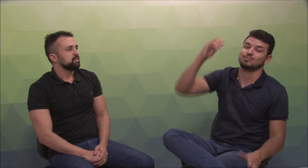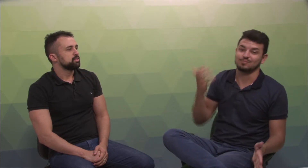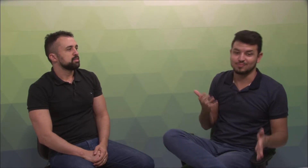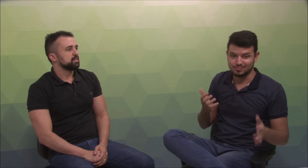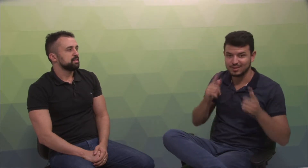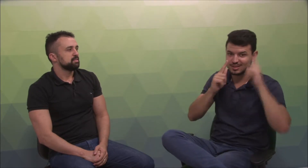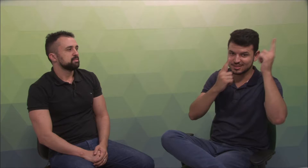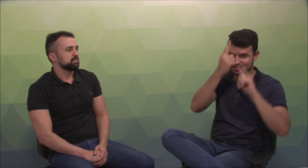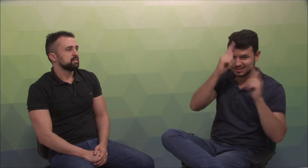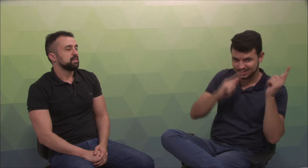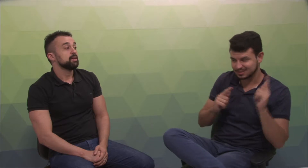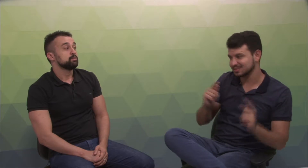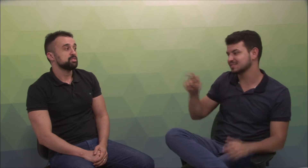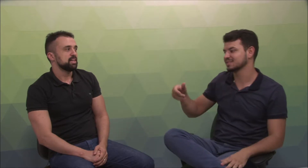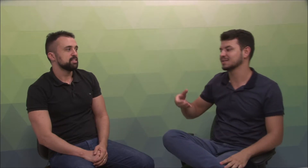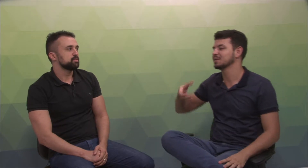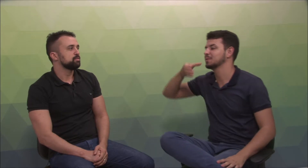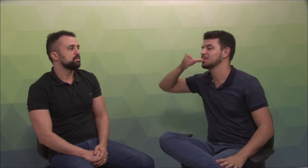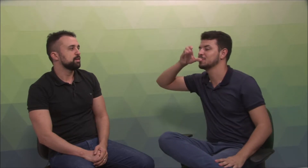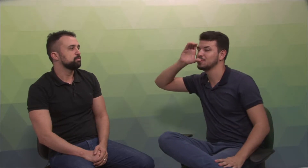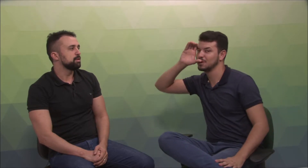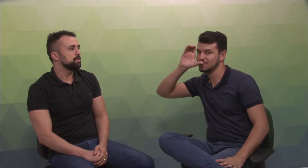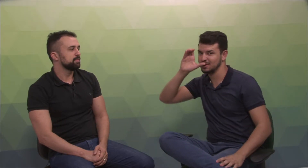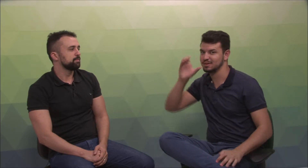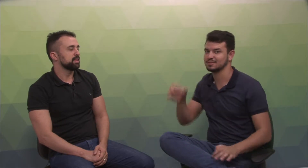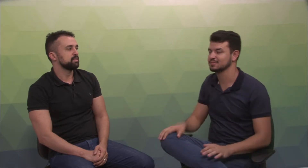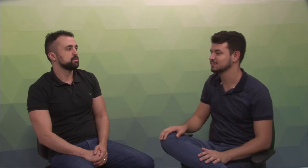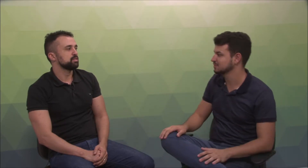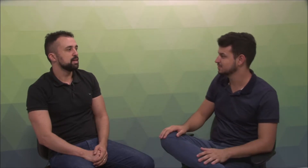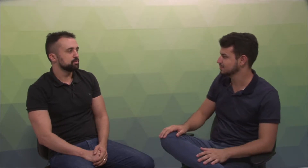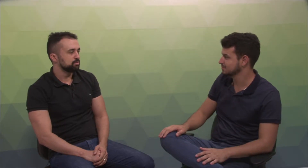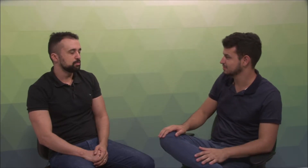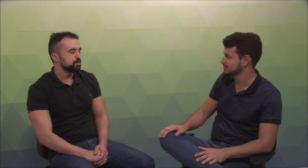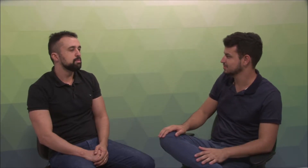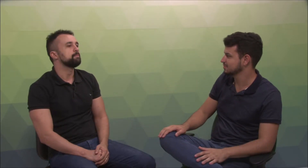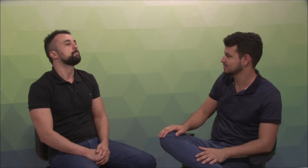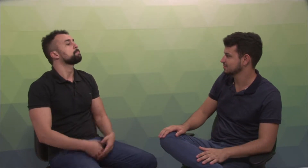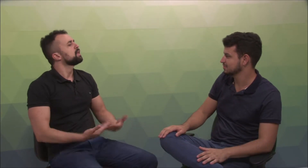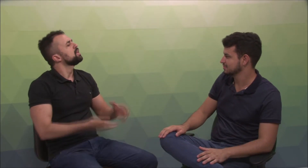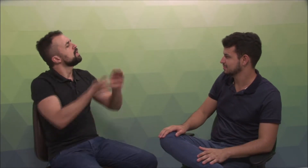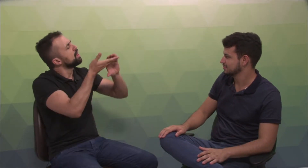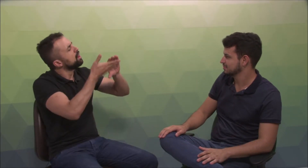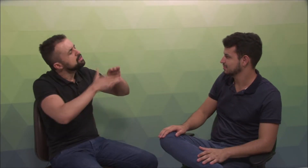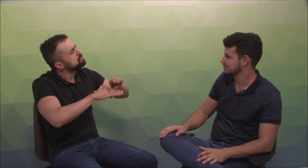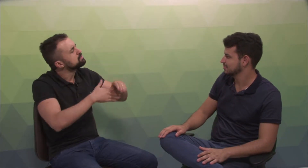Isso aqui, né, é um gesto do verbo beber. Esse é o sinal do verbo beber.